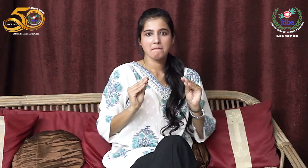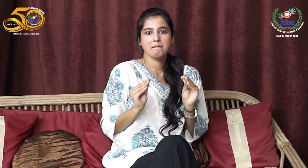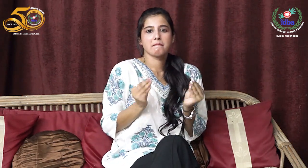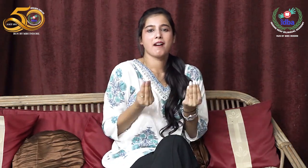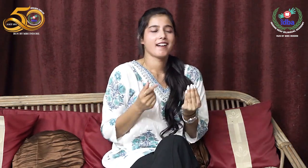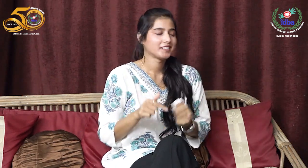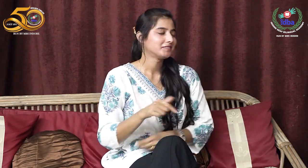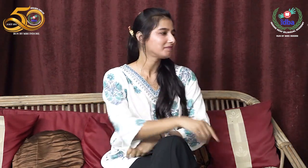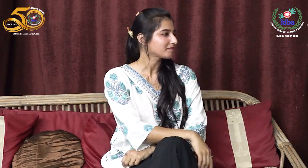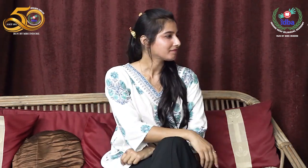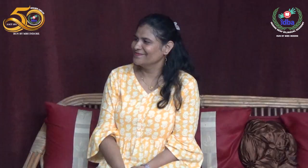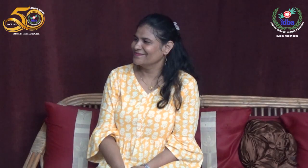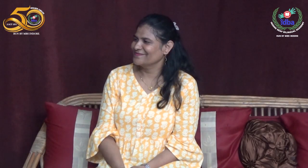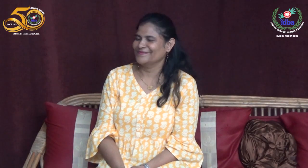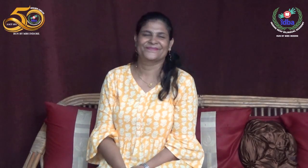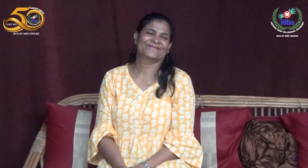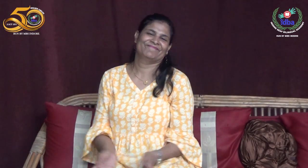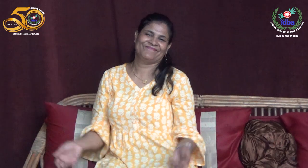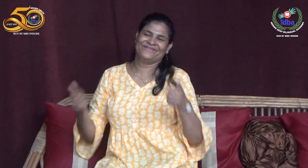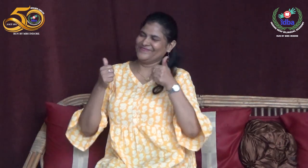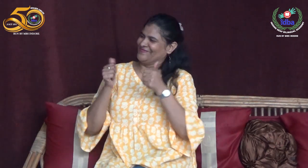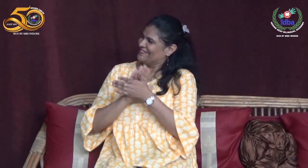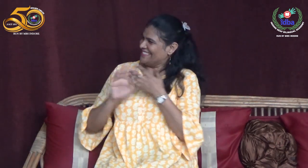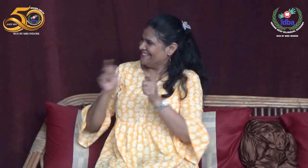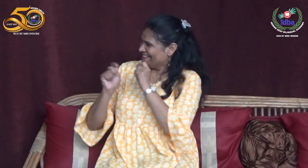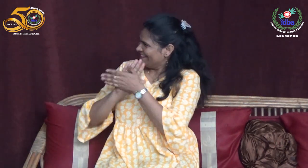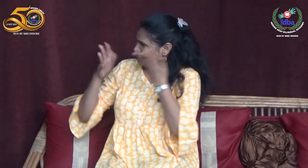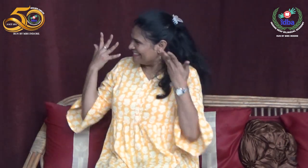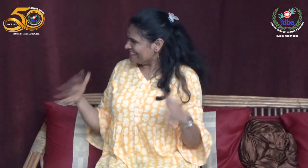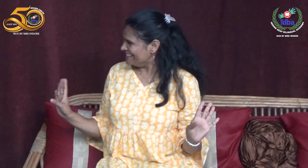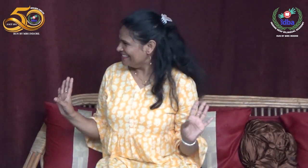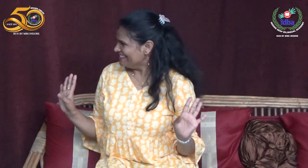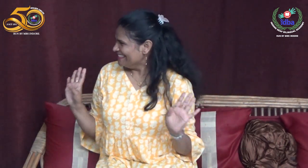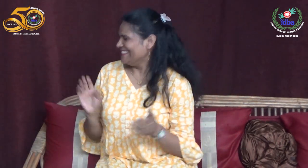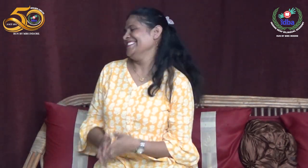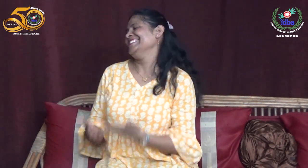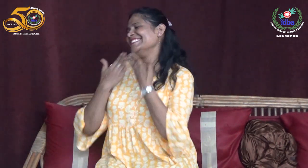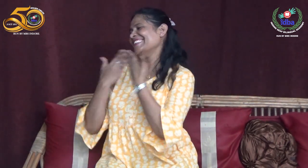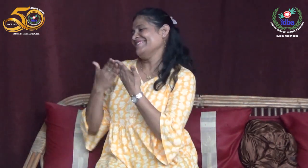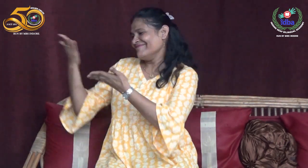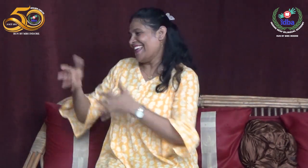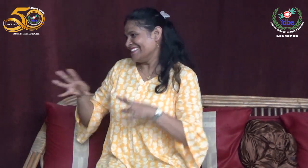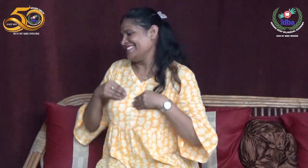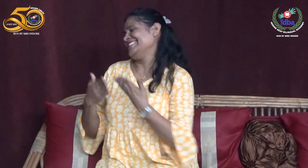ये मैंने देखा कि मैं जो है बहुत बेटर हुई हूँ IDBA में आके। तो ये इंटरव्यू आज ख़त्म हुआ। थैंक यू सो मच, आप